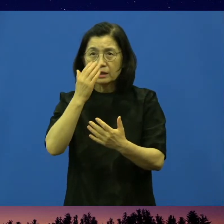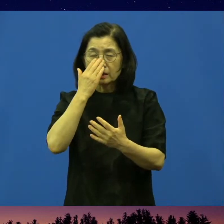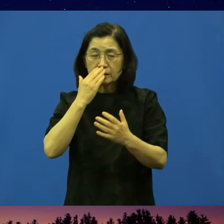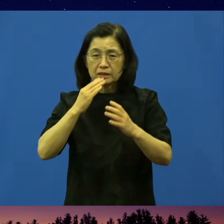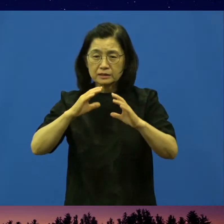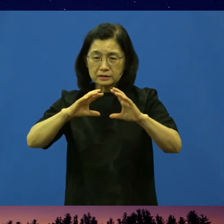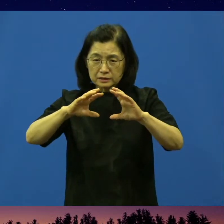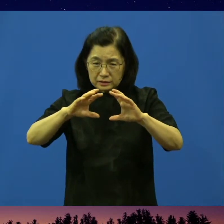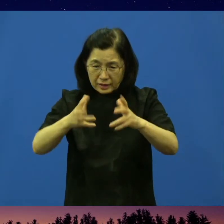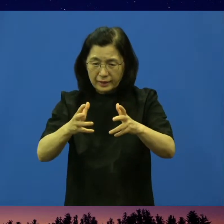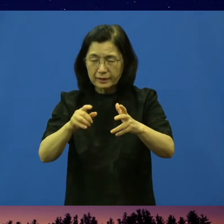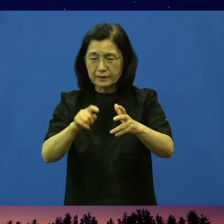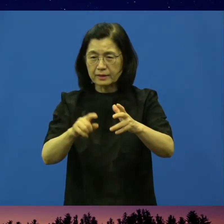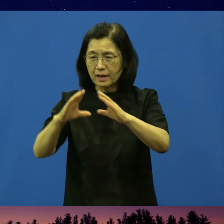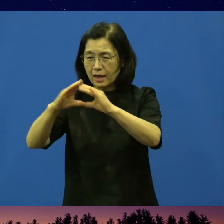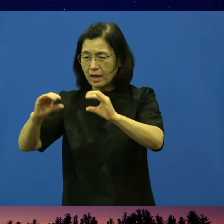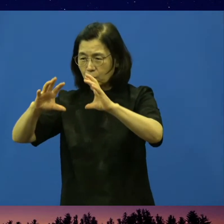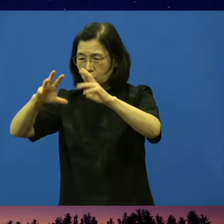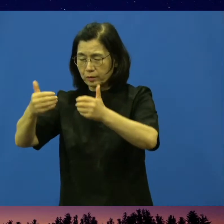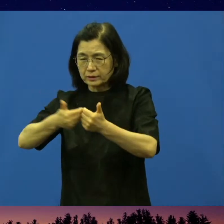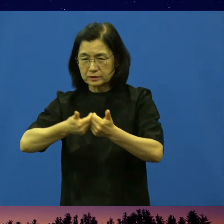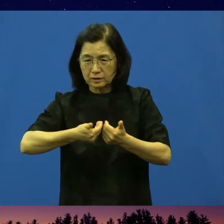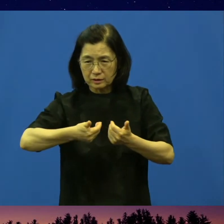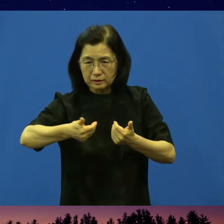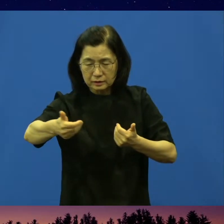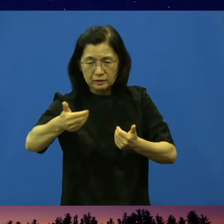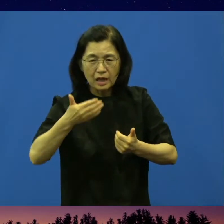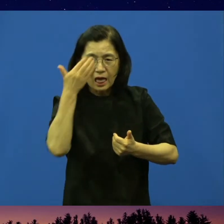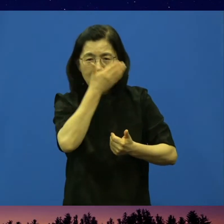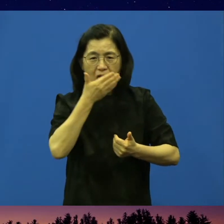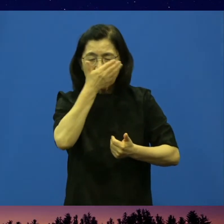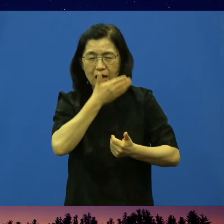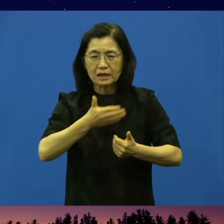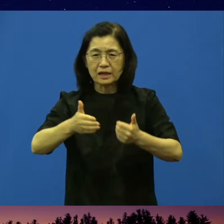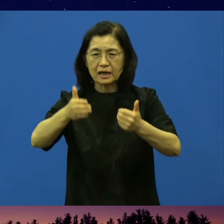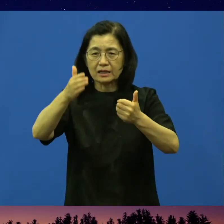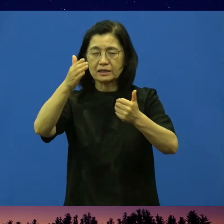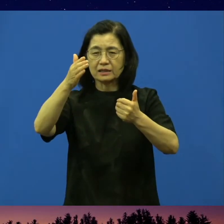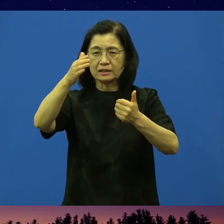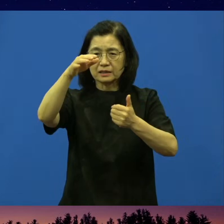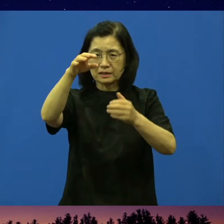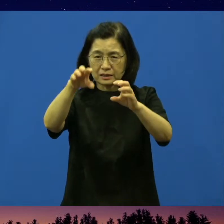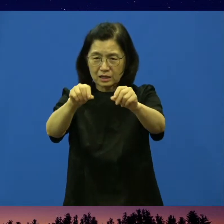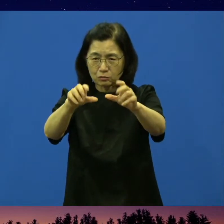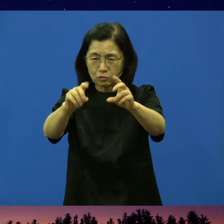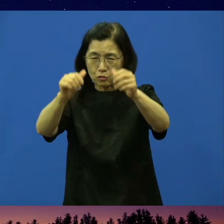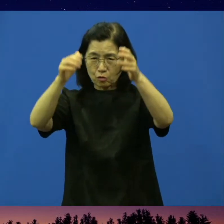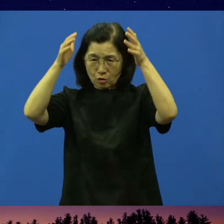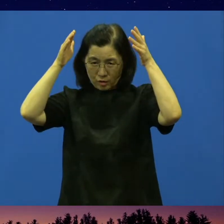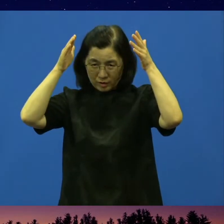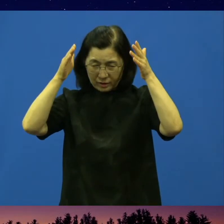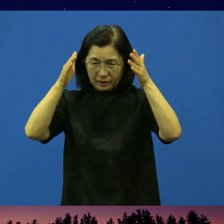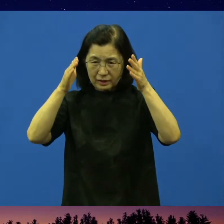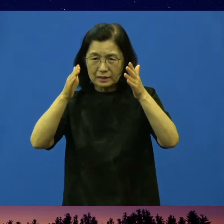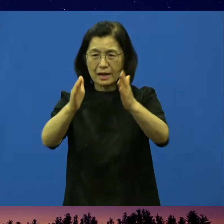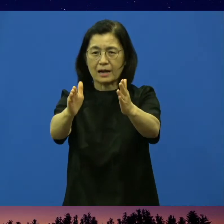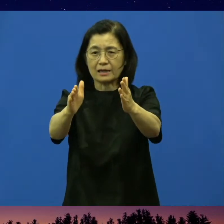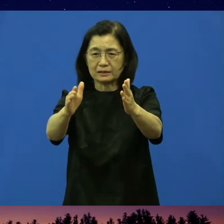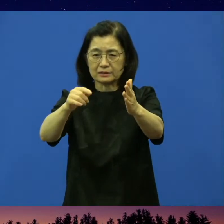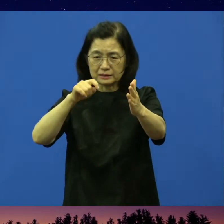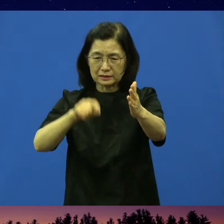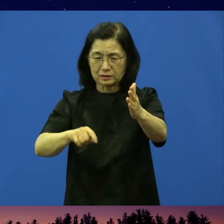애굽에서 떠나 가나안으로 가는 이 여정의 모든 이야기가 우리의 신앙의 이야기를 아주 잘 표현하고 있는